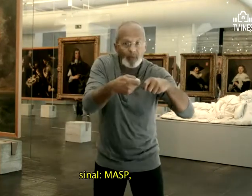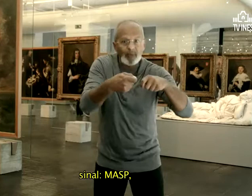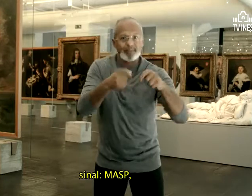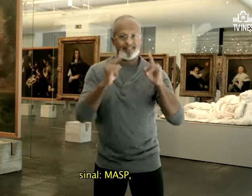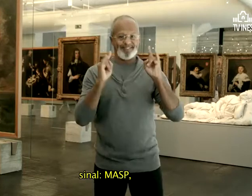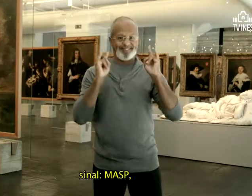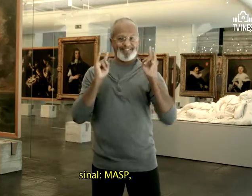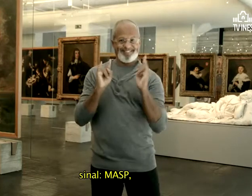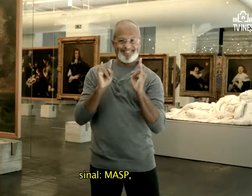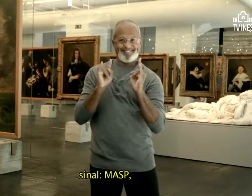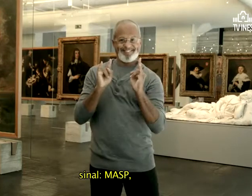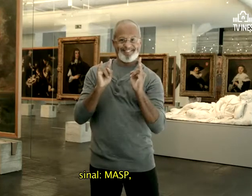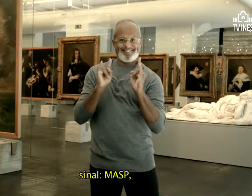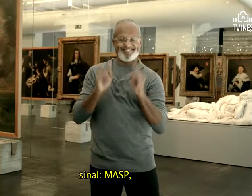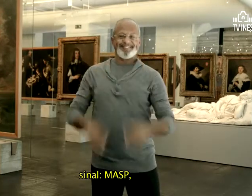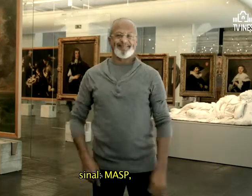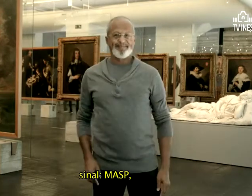Sinal, MASP.